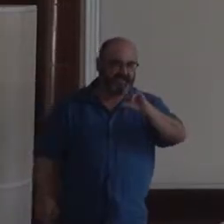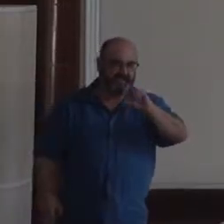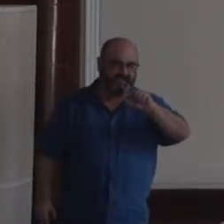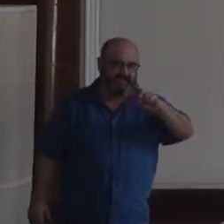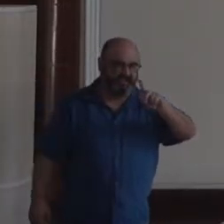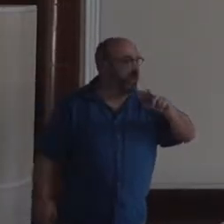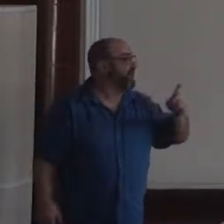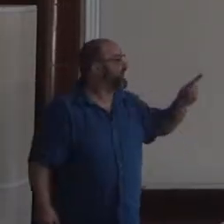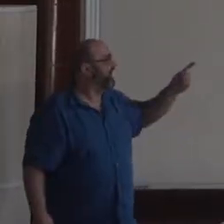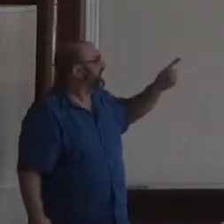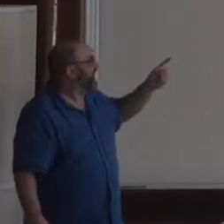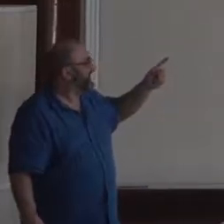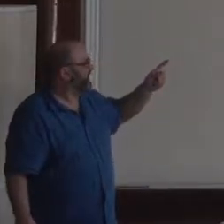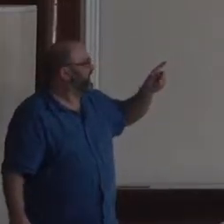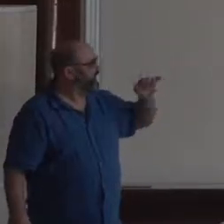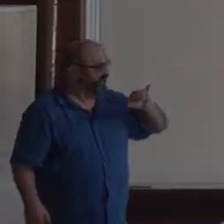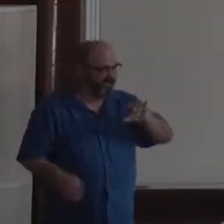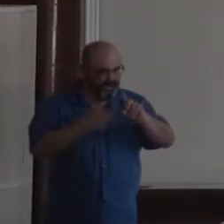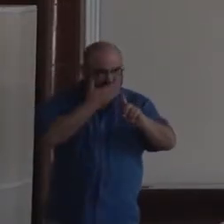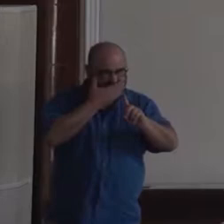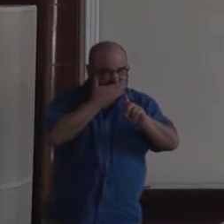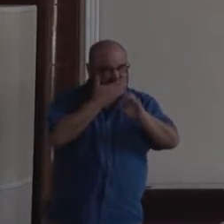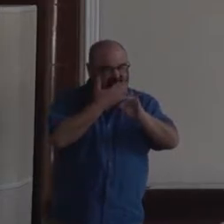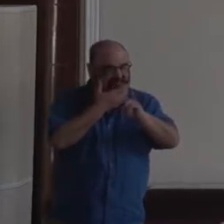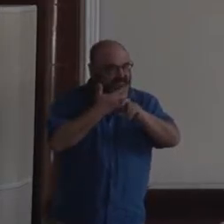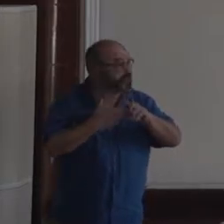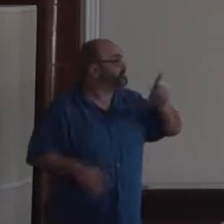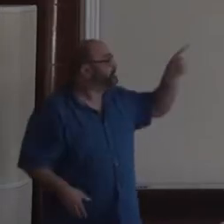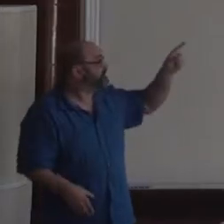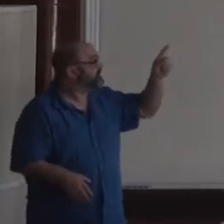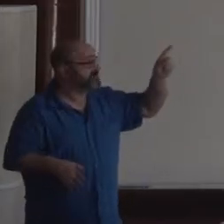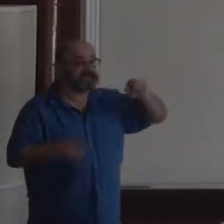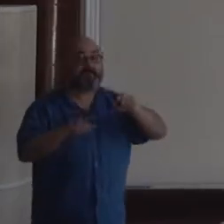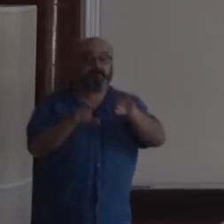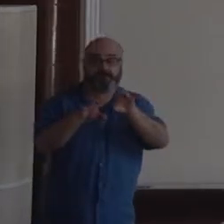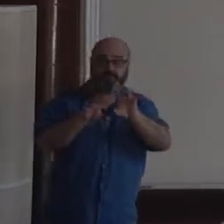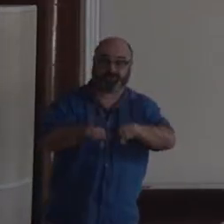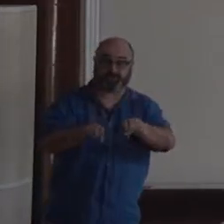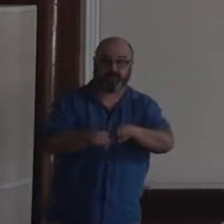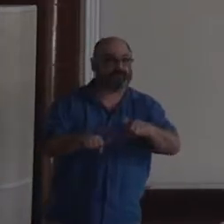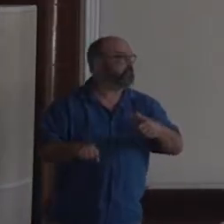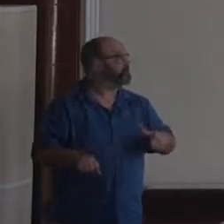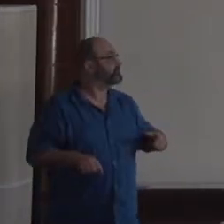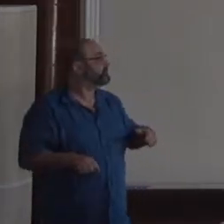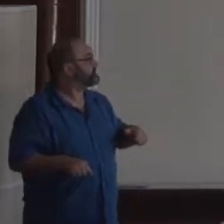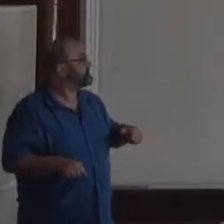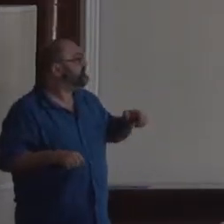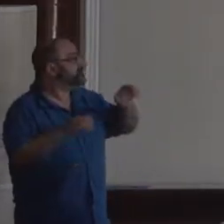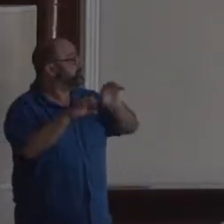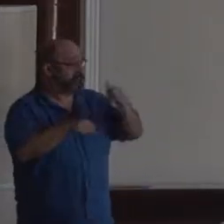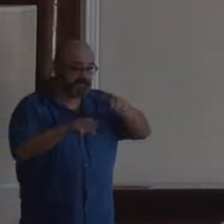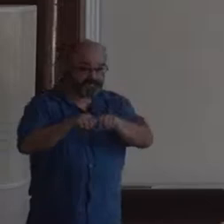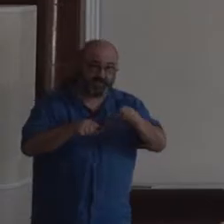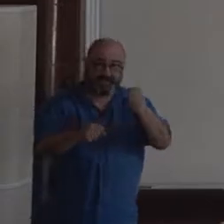la variante qui s'appelle YieldFixture, qui est en fait un générateur où on crée